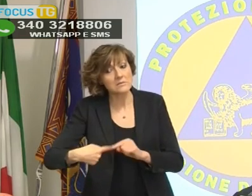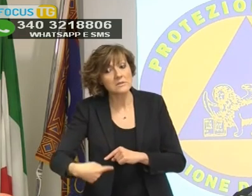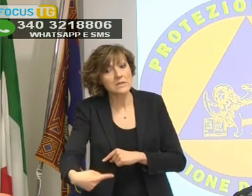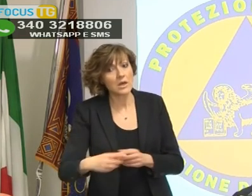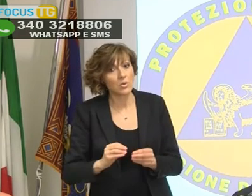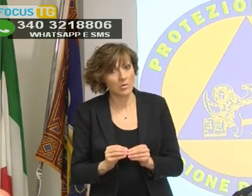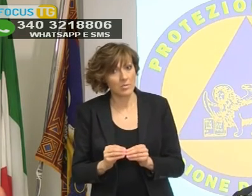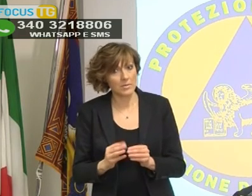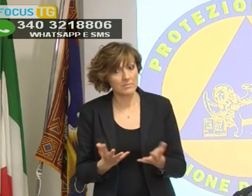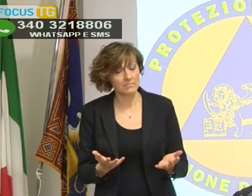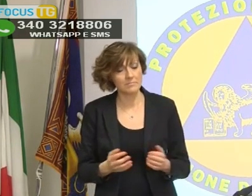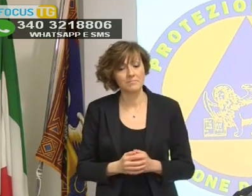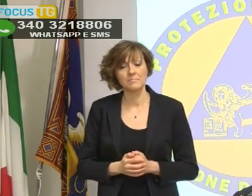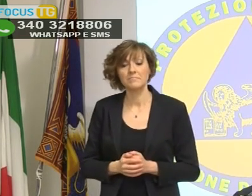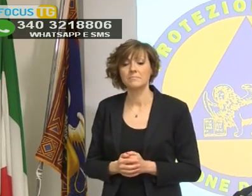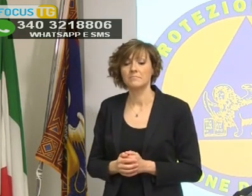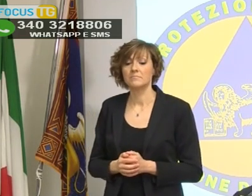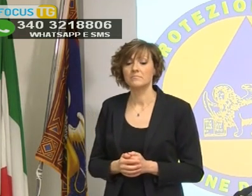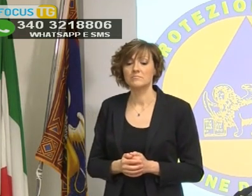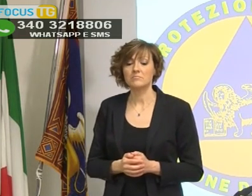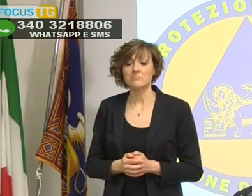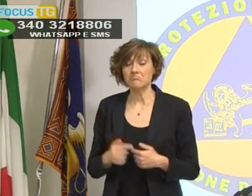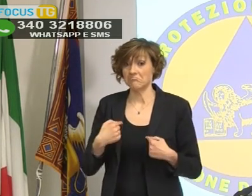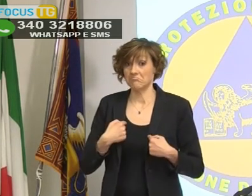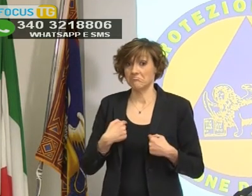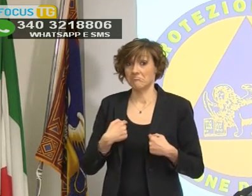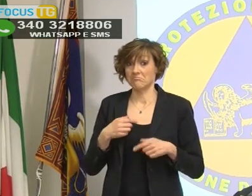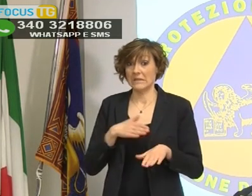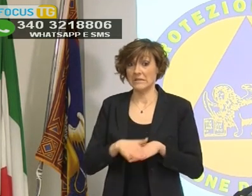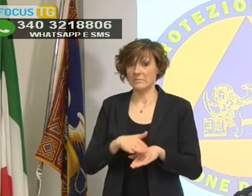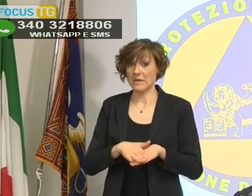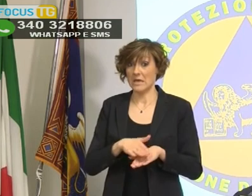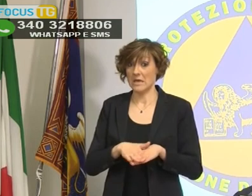Ma guarda, allora, per la mia esperienza,